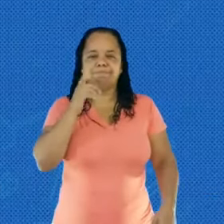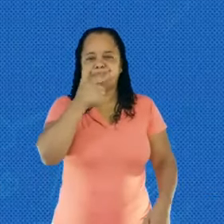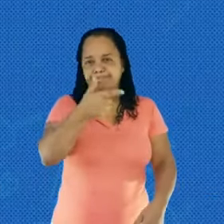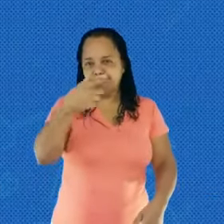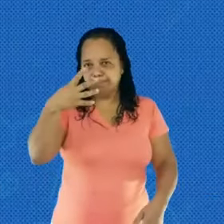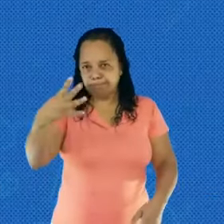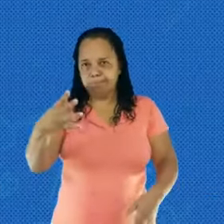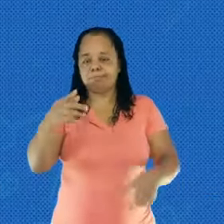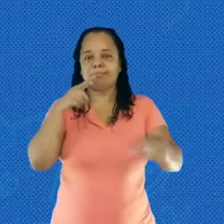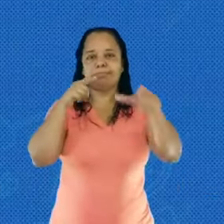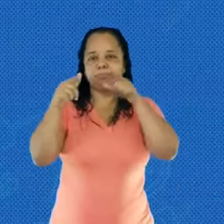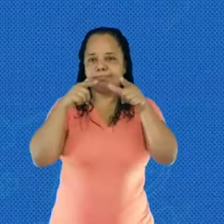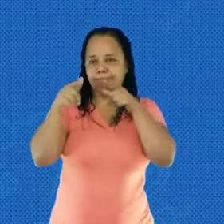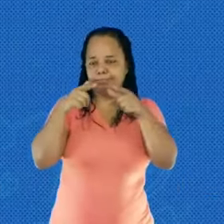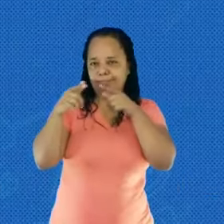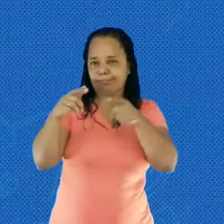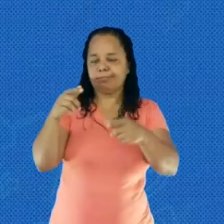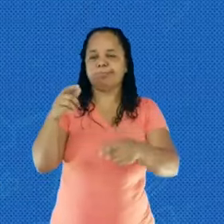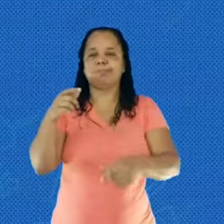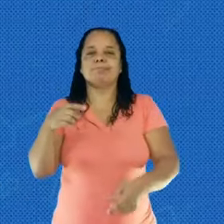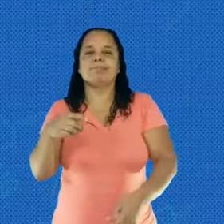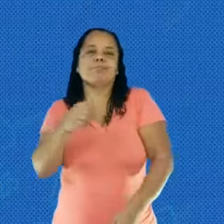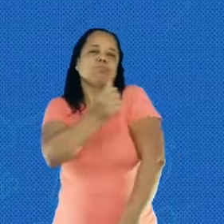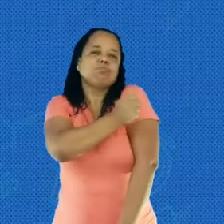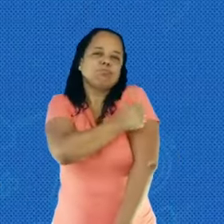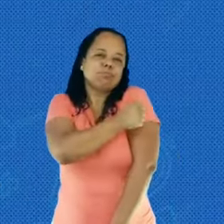Trabalho há 24 anos na educação de surdos,